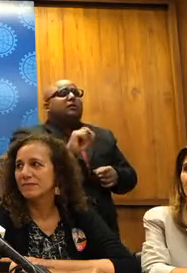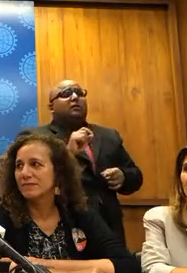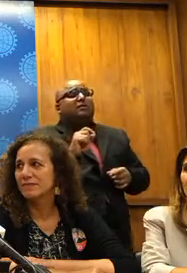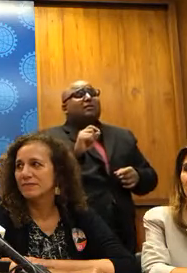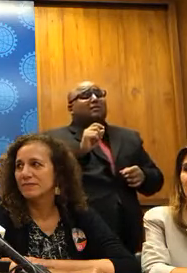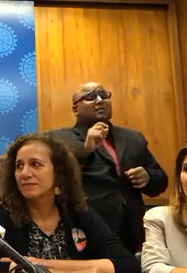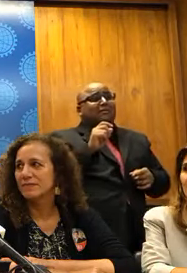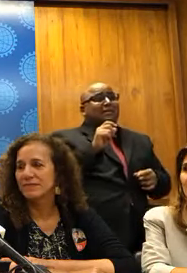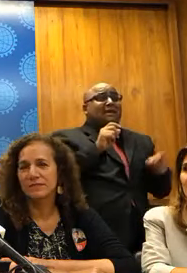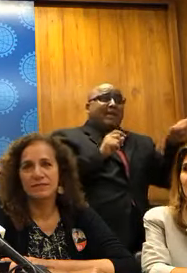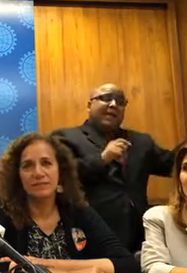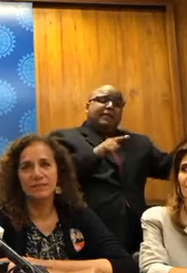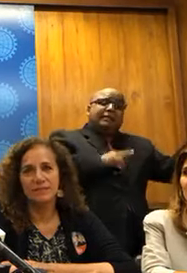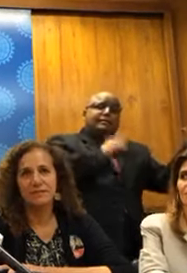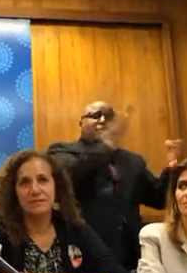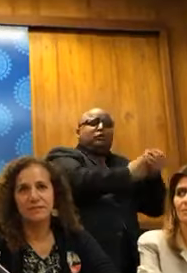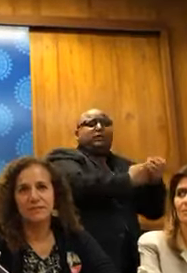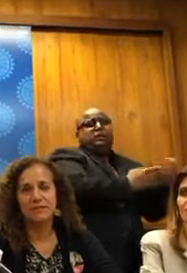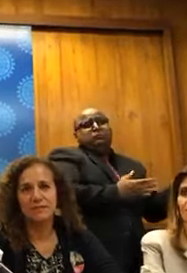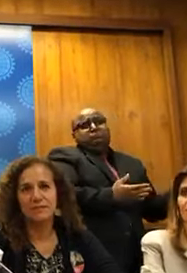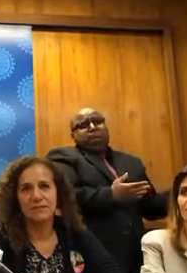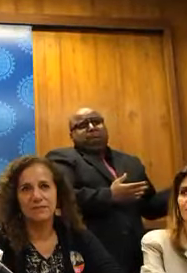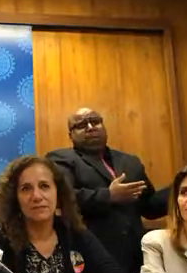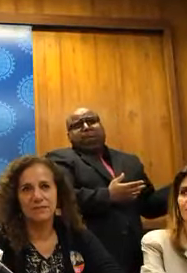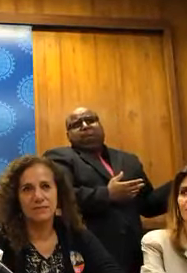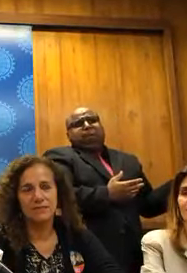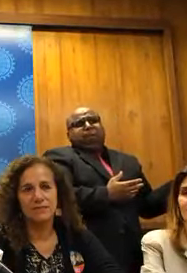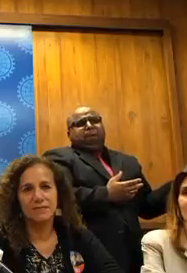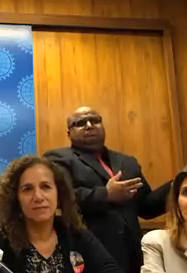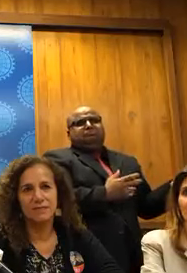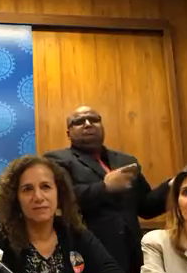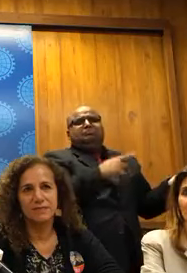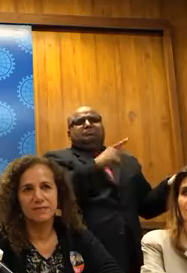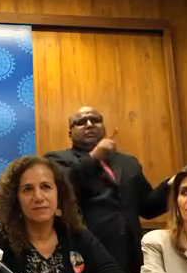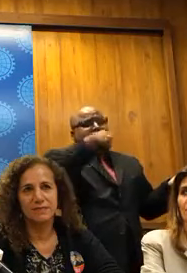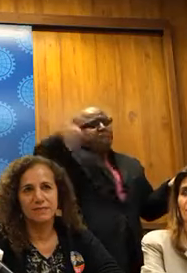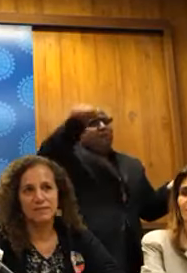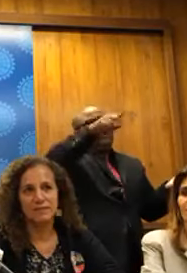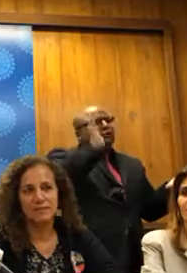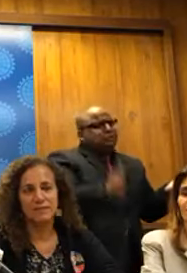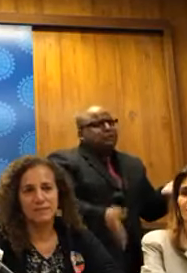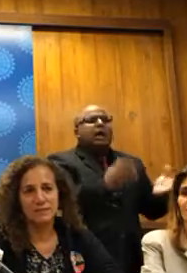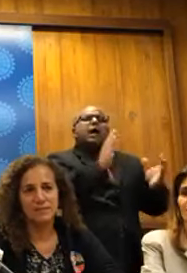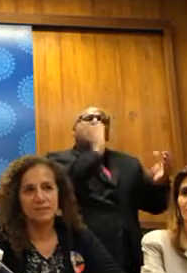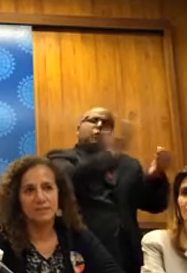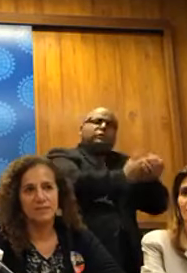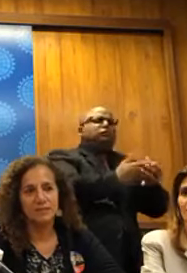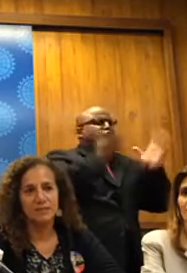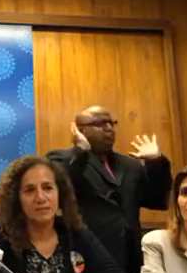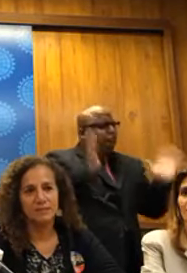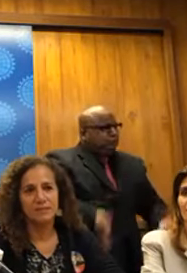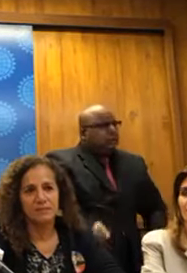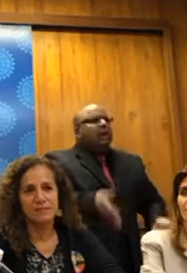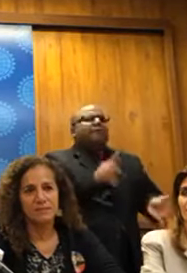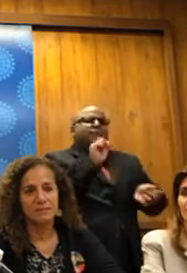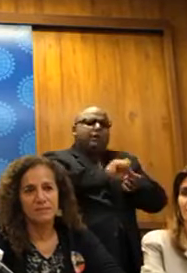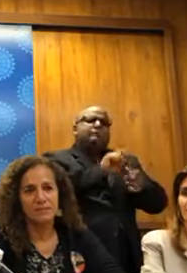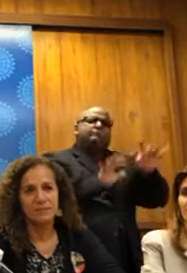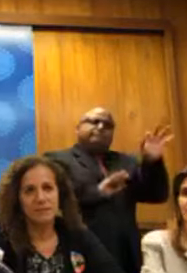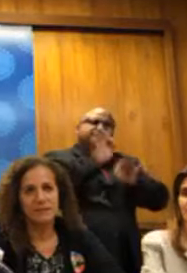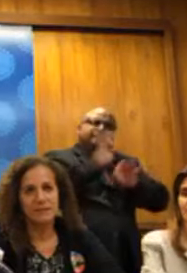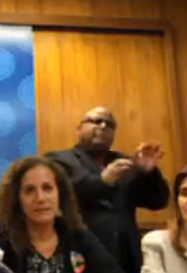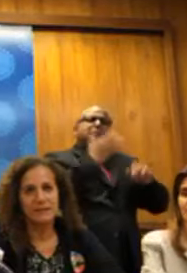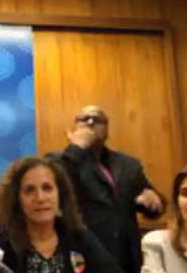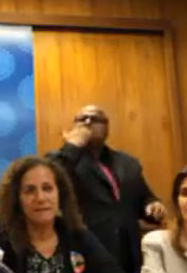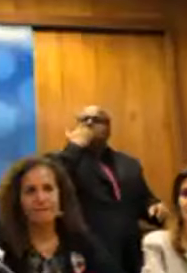respondendo ao processo hoje é ele, né? Tem que ser noticiado por vocês. Nós já entramos com a ação judicial, com